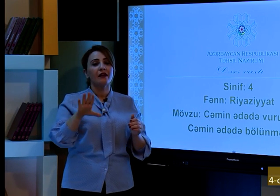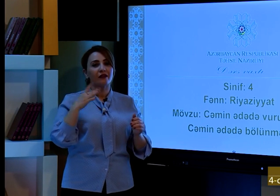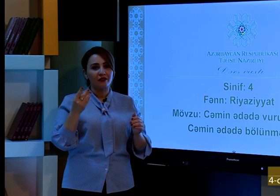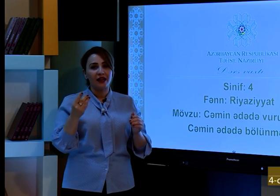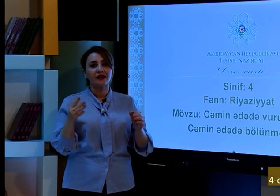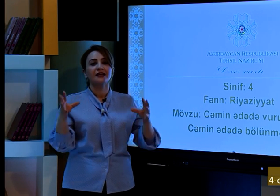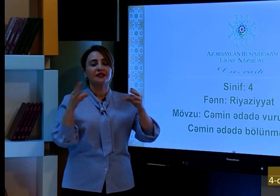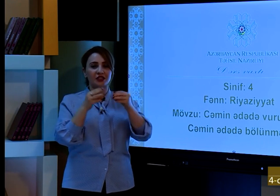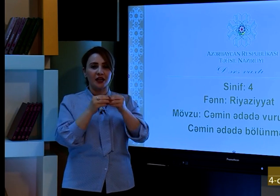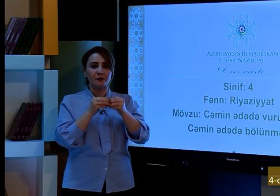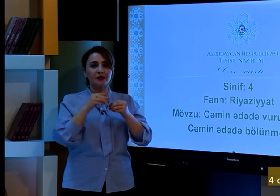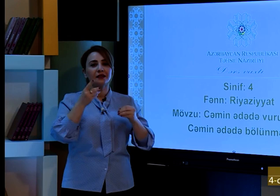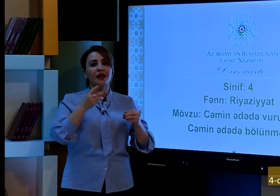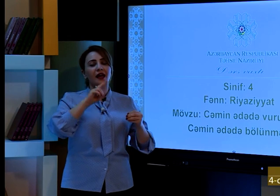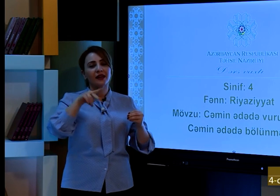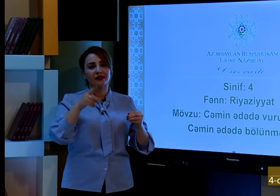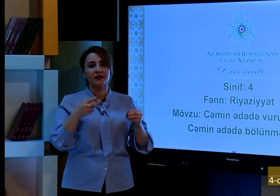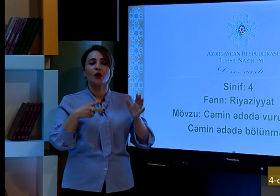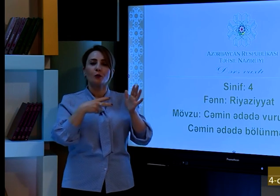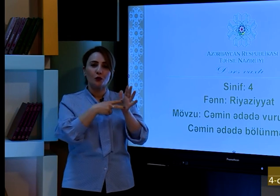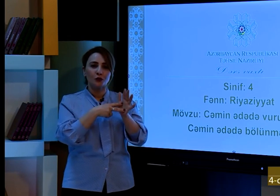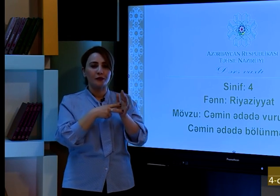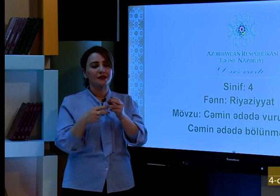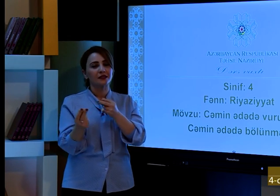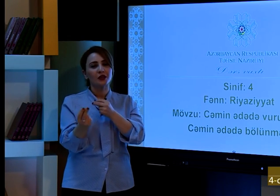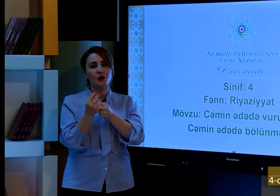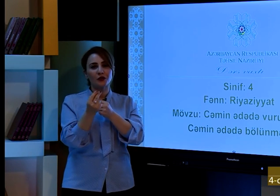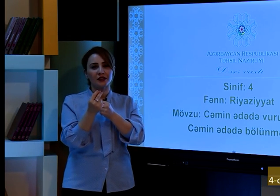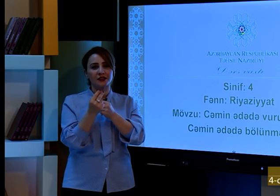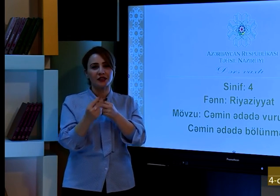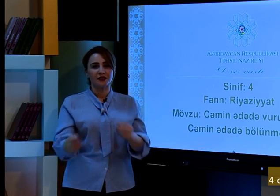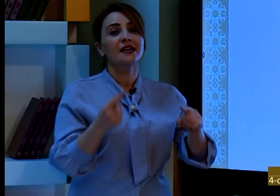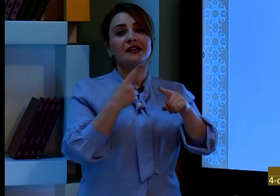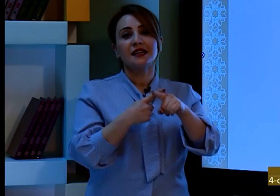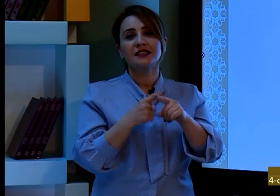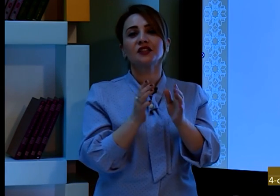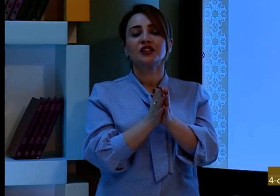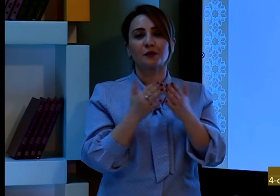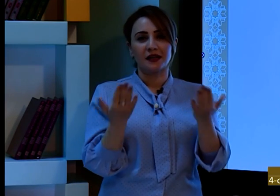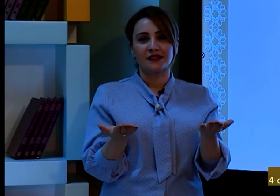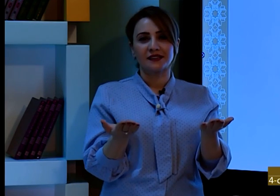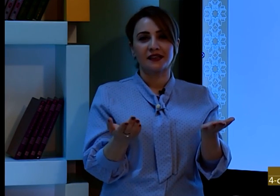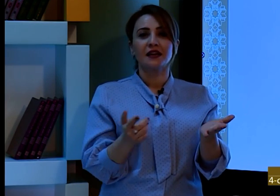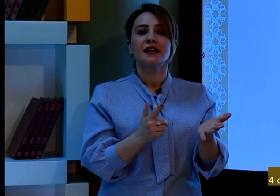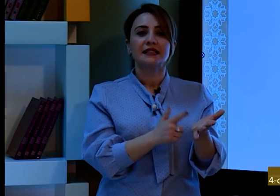və cəmin ədədə bölünməsini öyrənəcəyik. Riyaziyyat kitablarınızda